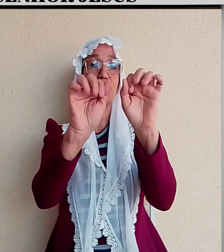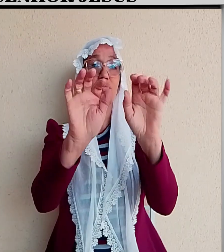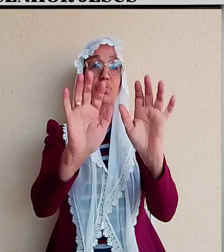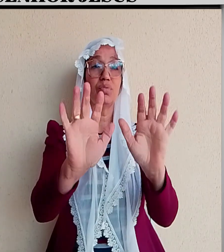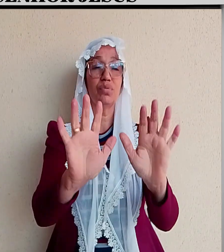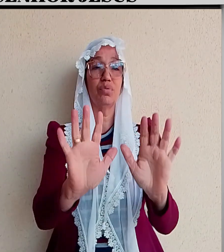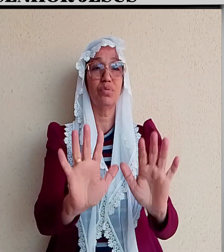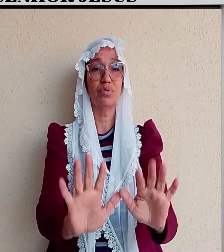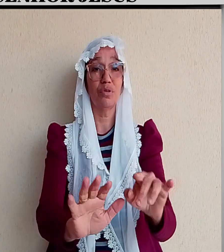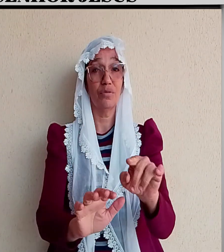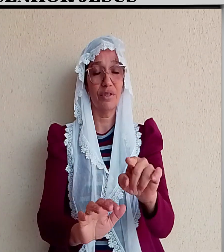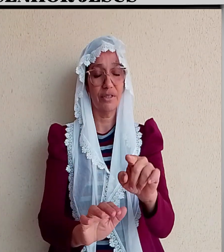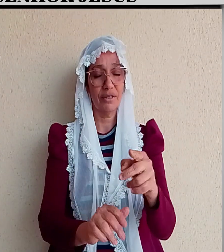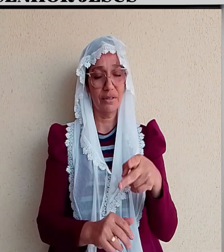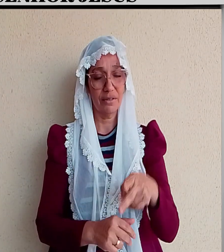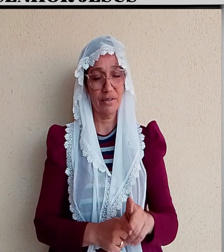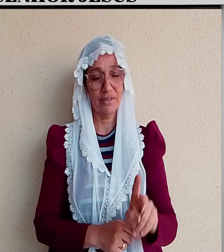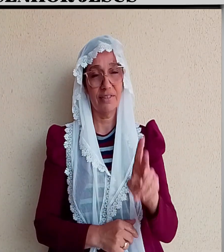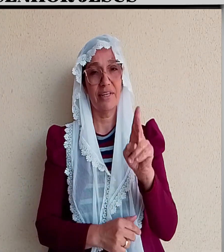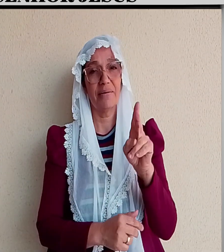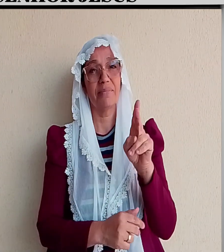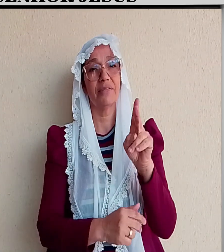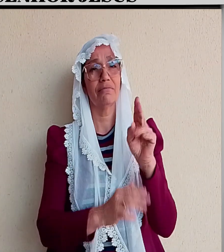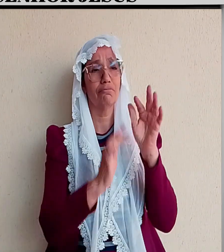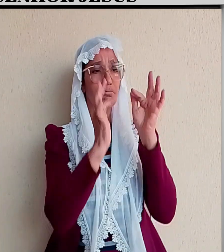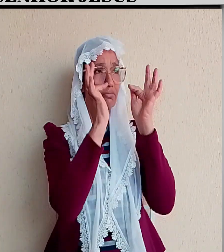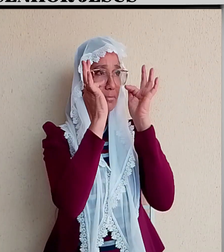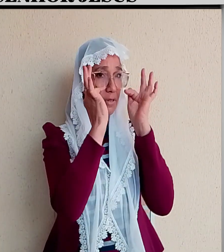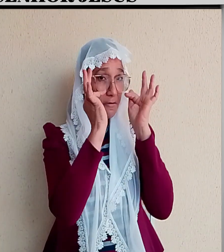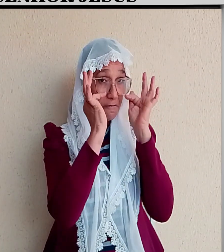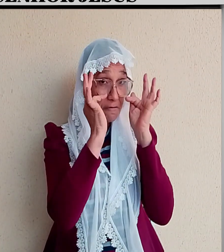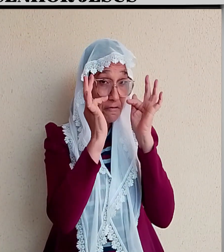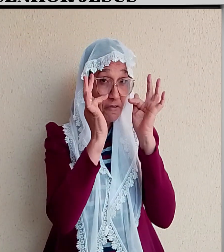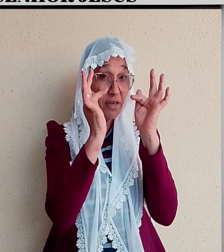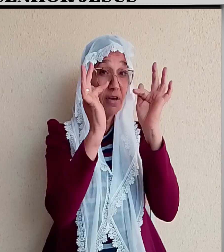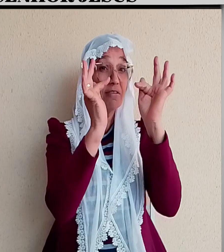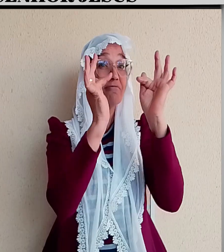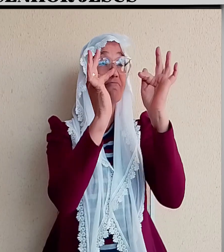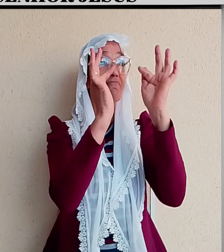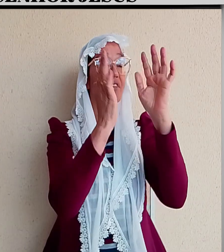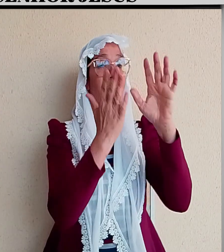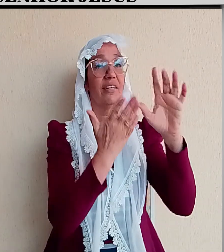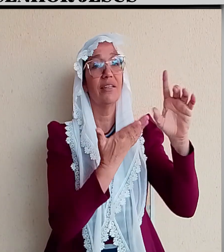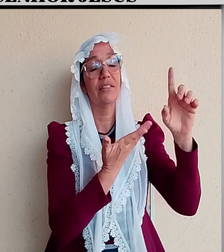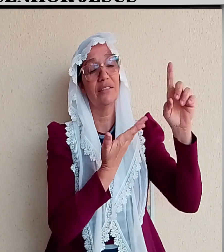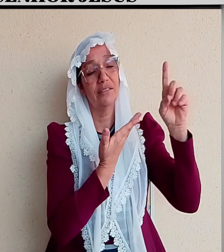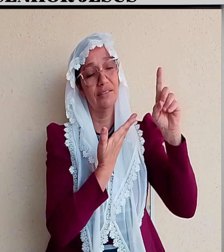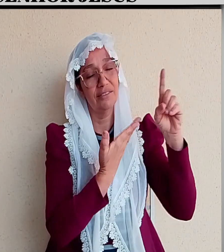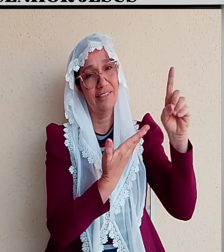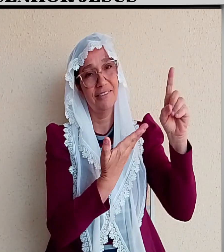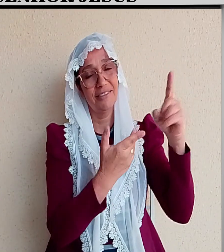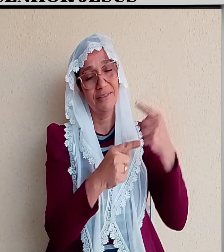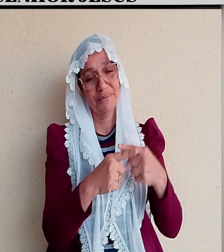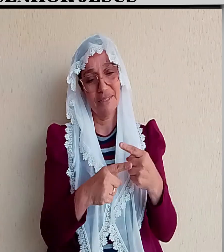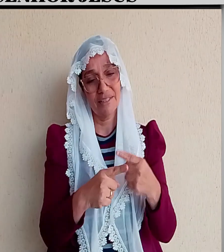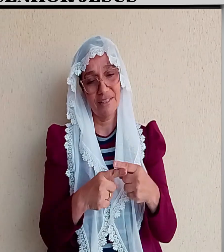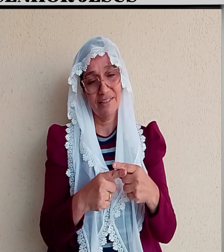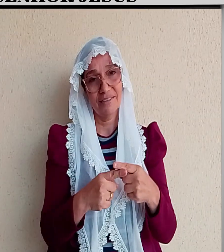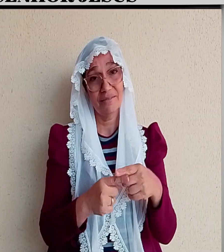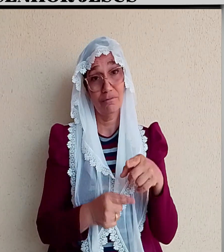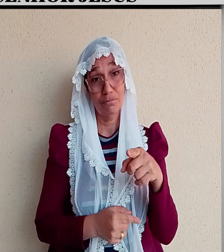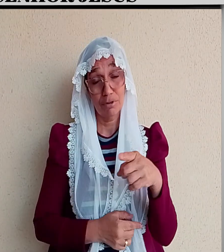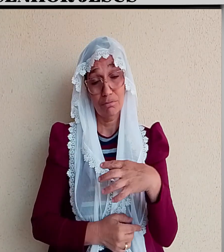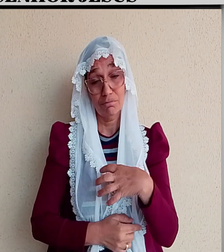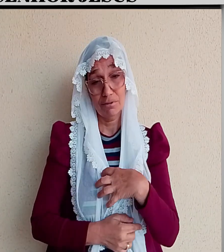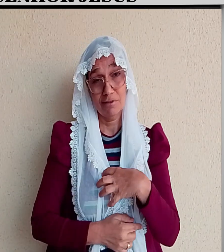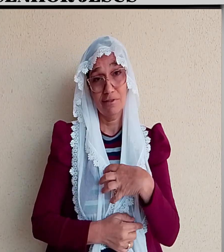Glória a Jesus. Alguém irá te negar, mas você não. Os teus olhos dizem que você é verdadeiro. A tua oração me diz